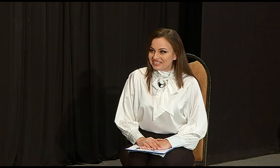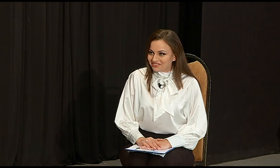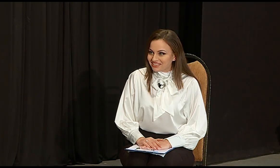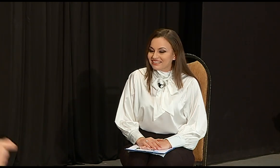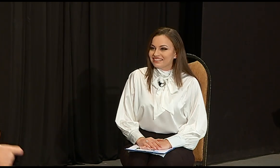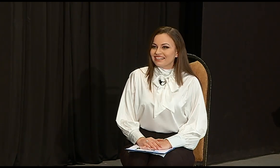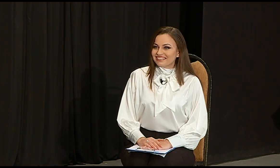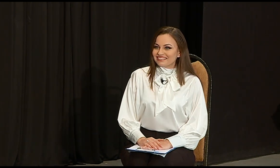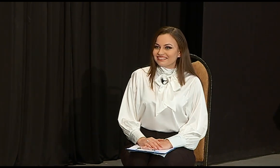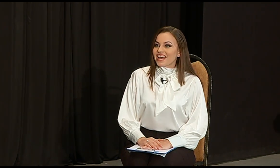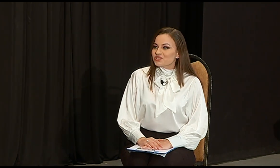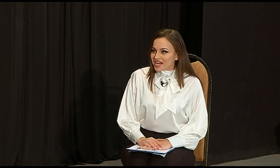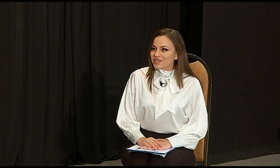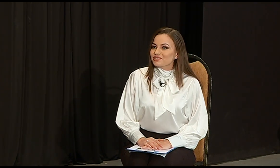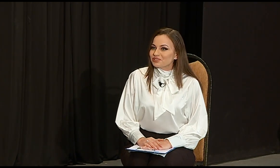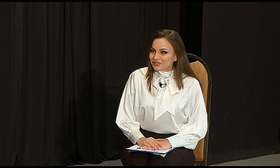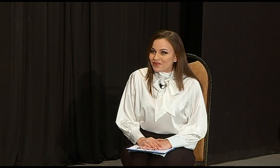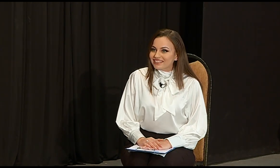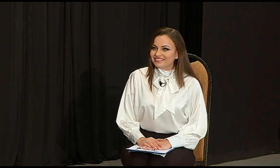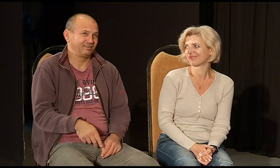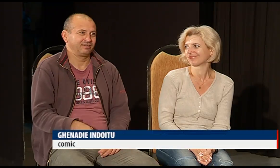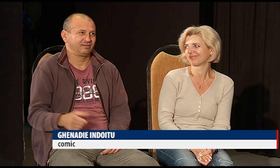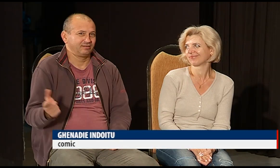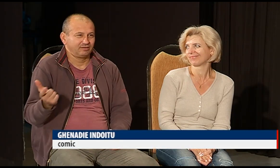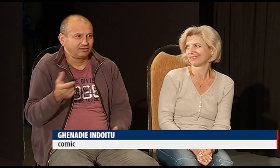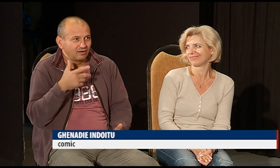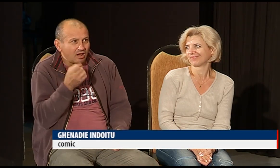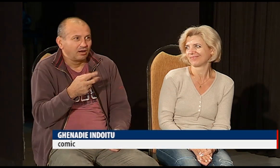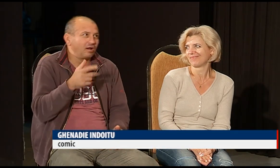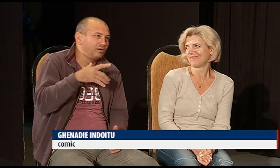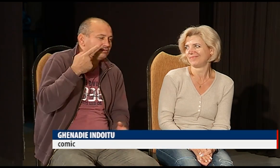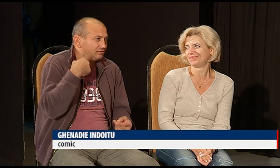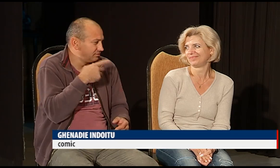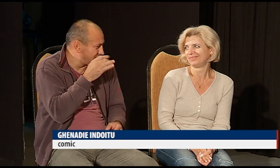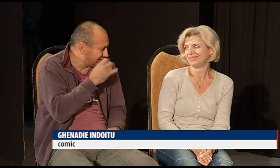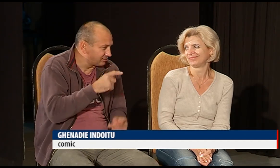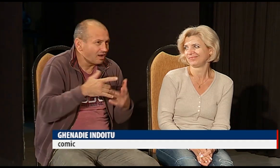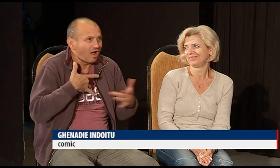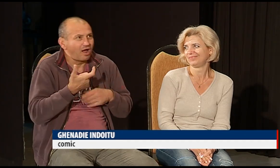pozitivă, de aceea și ați continuat. Chiar am simțit că sala a fost extraordinar